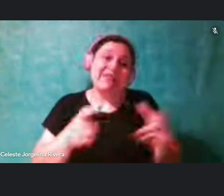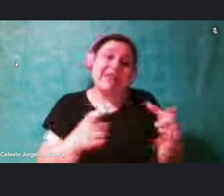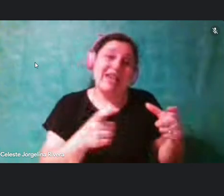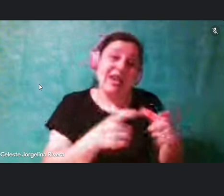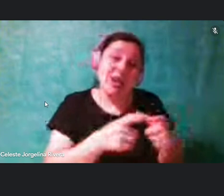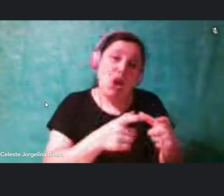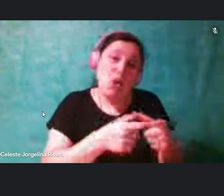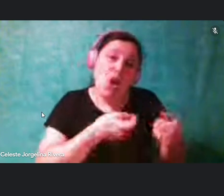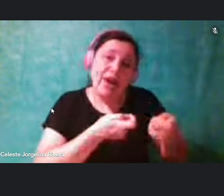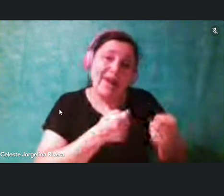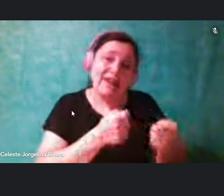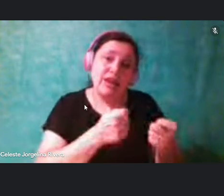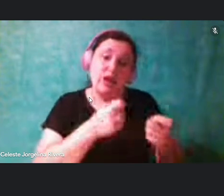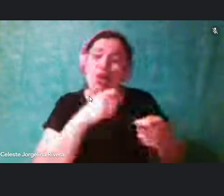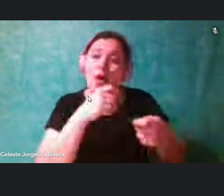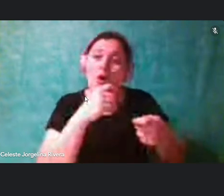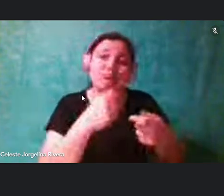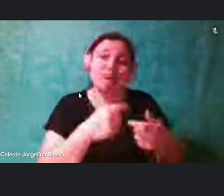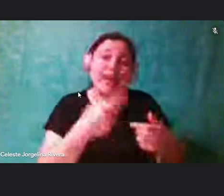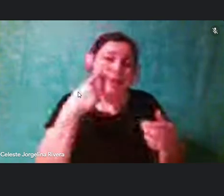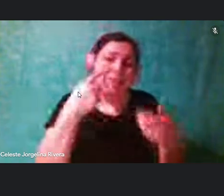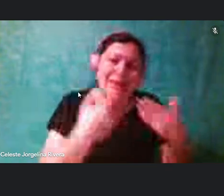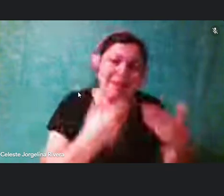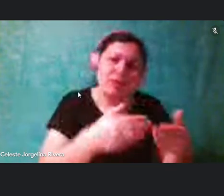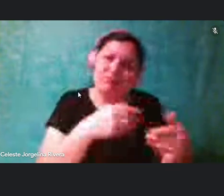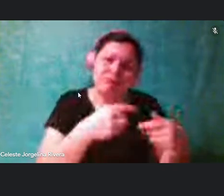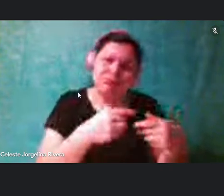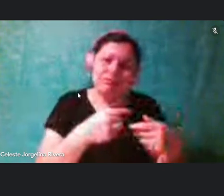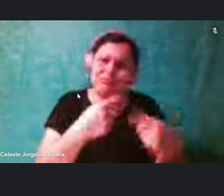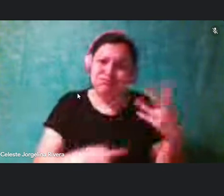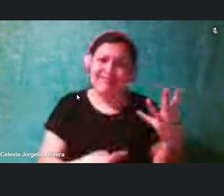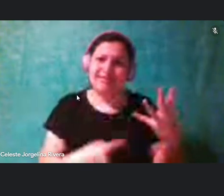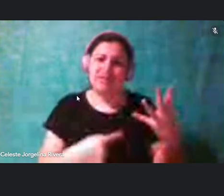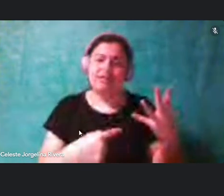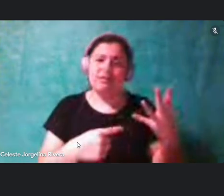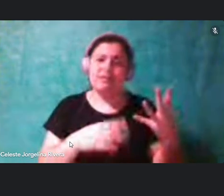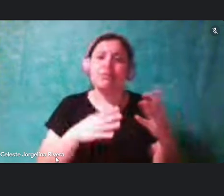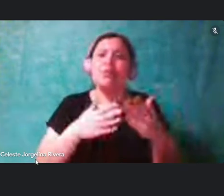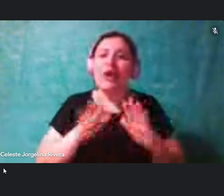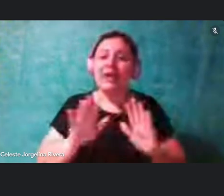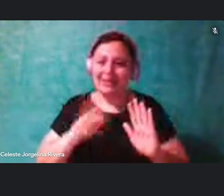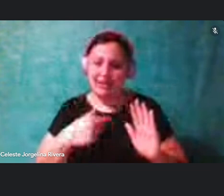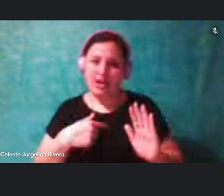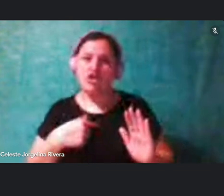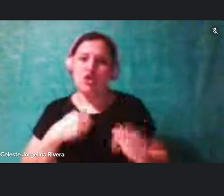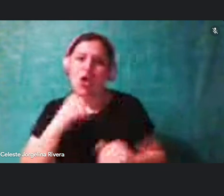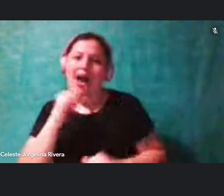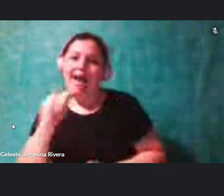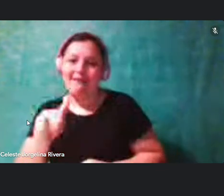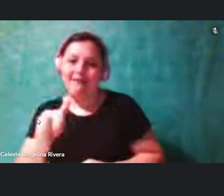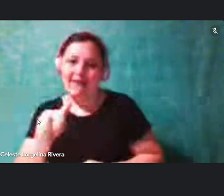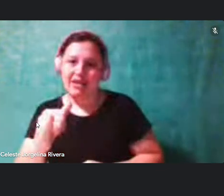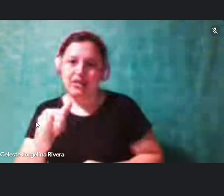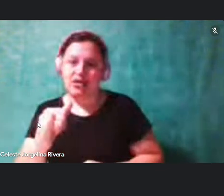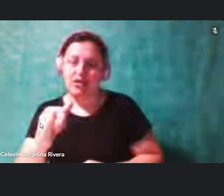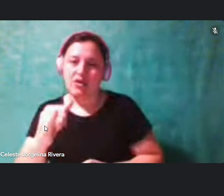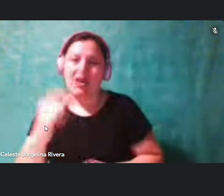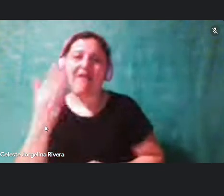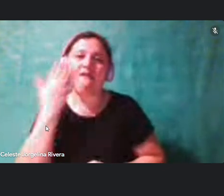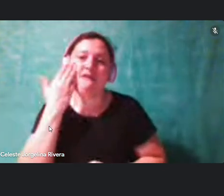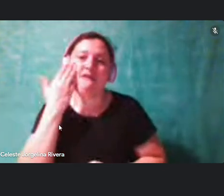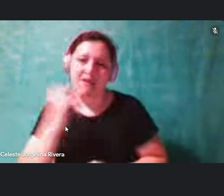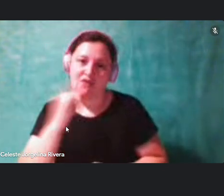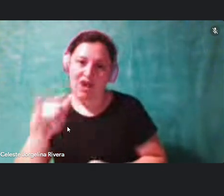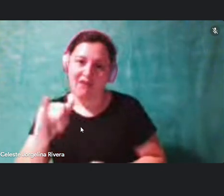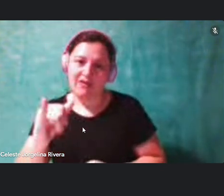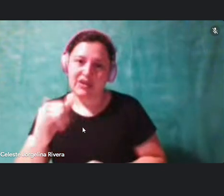avisando, o tenemos mesas finales, lo vamos a avisar por el Facebook, ¿sí? Por ejemplo, el 25 de julio y